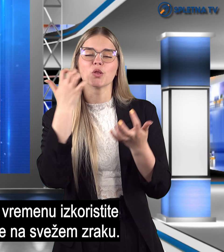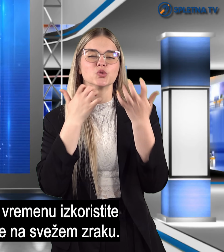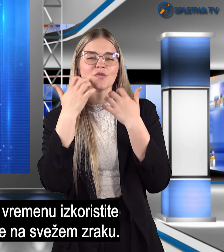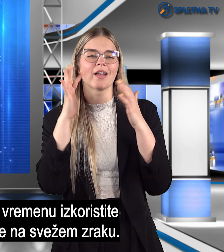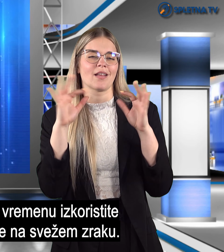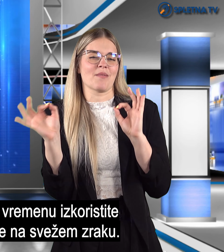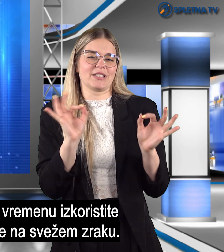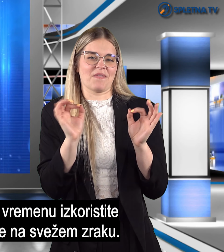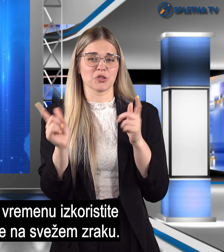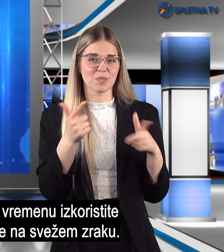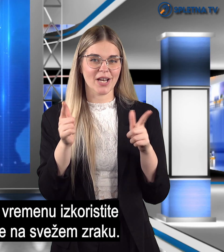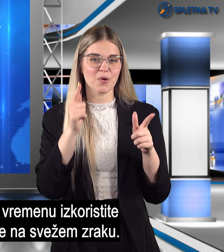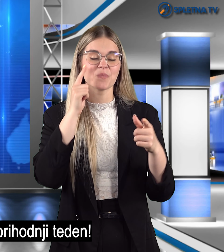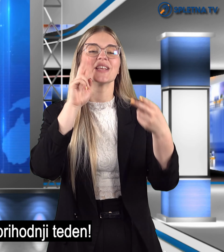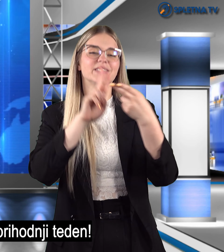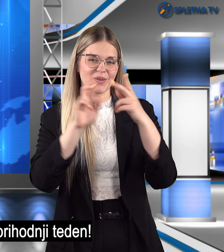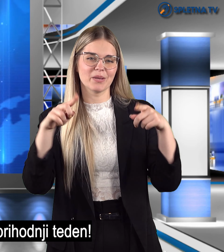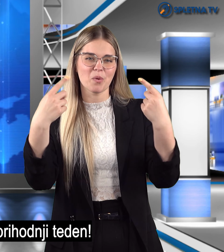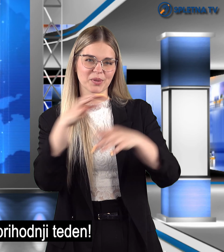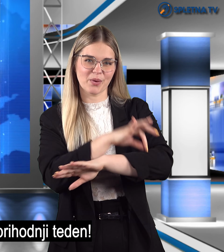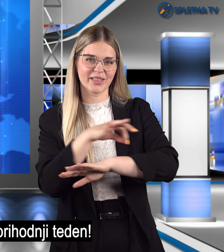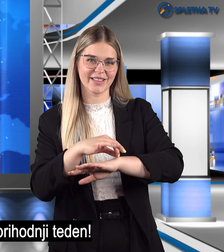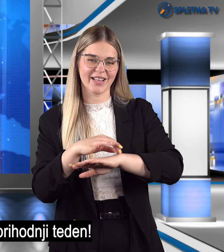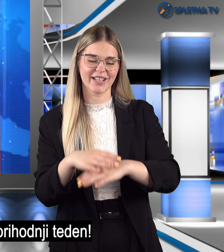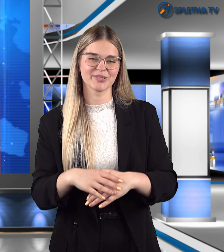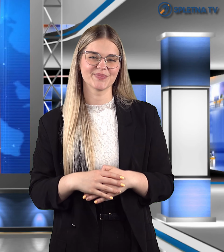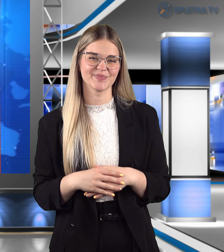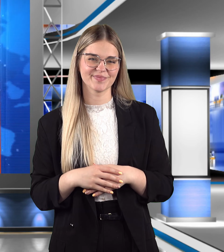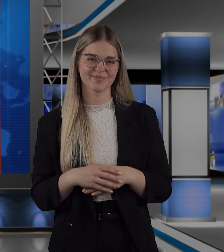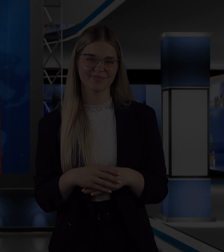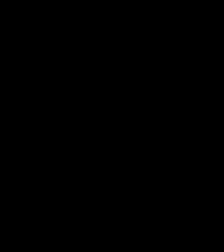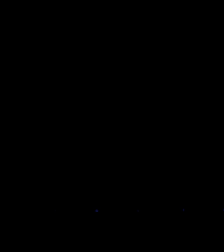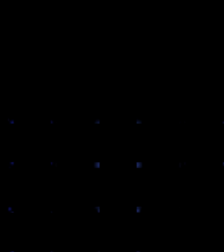uživajte na svežem zraku. Se vidimo prihodnji teden.